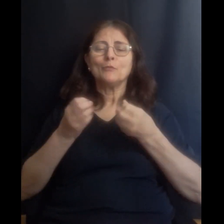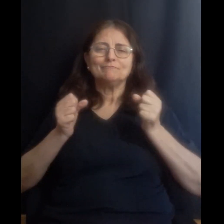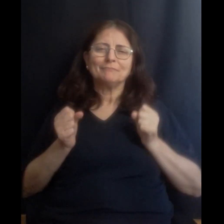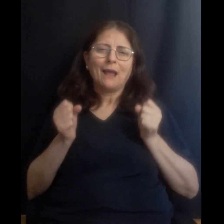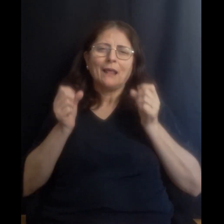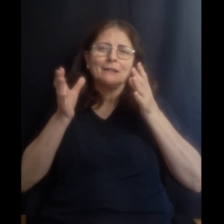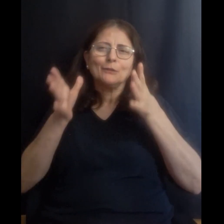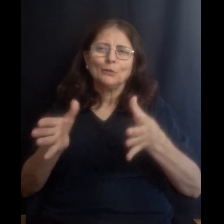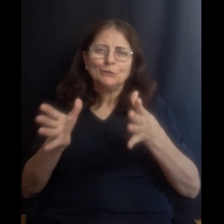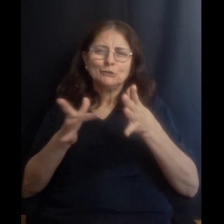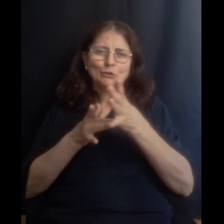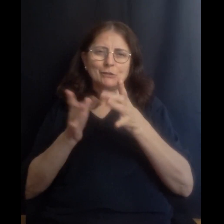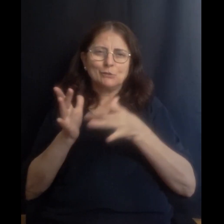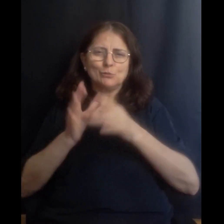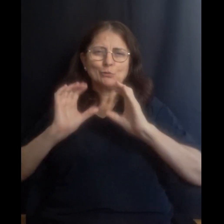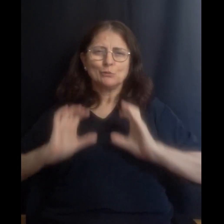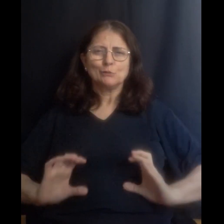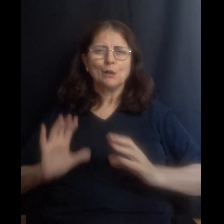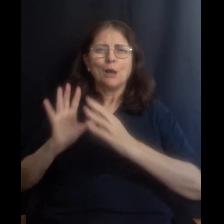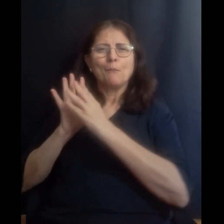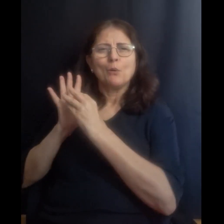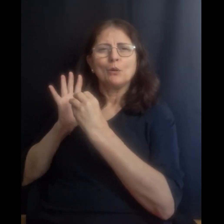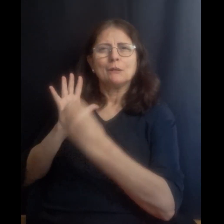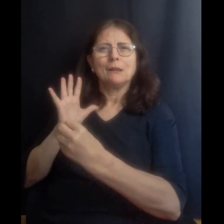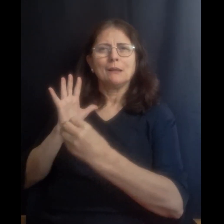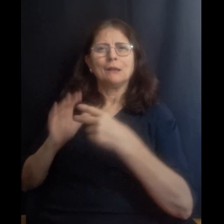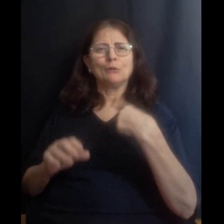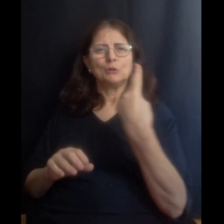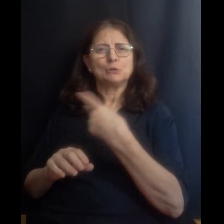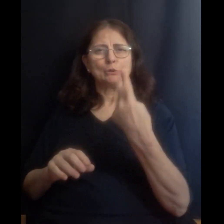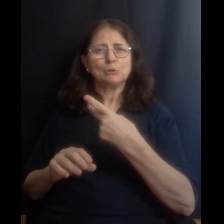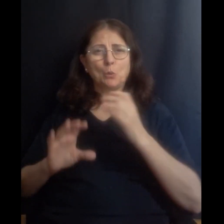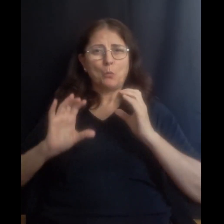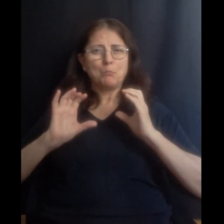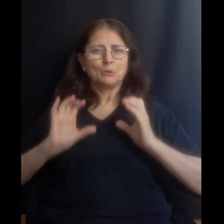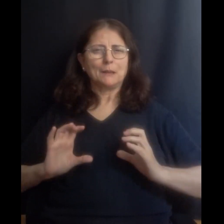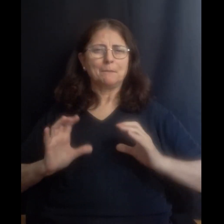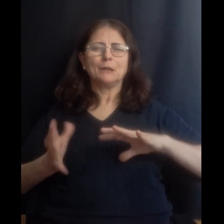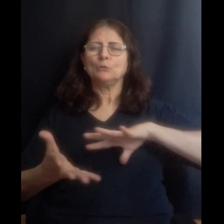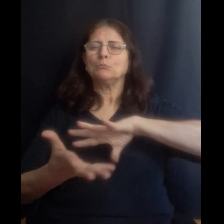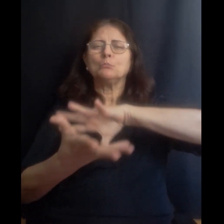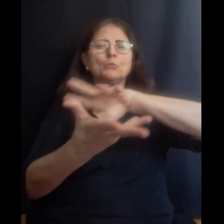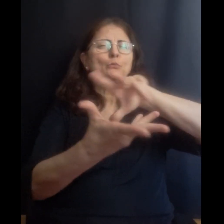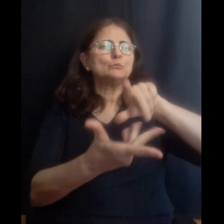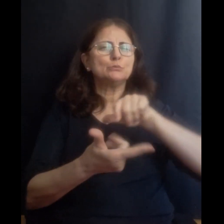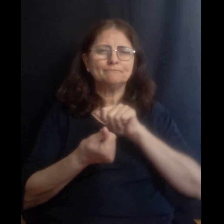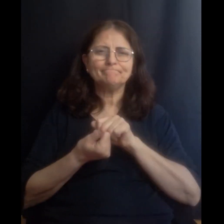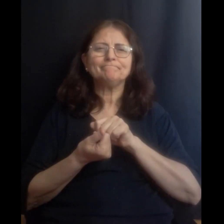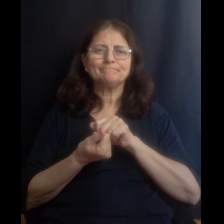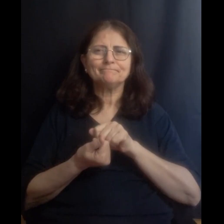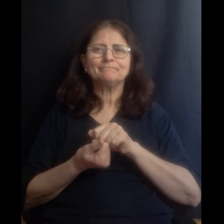suas atitudes, dos seus exemplos e da sua postura diante do mundo.